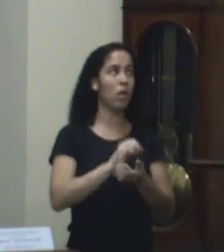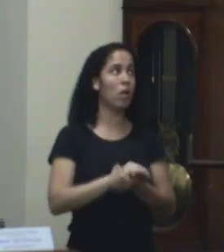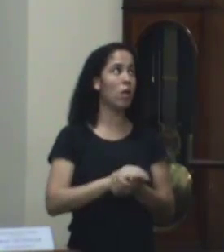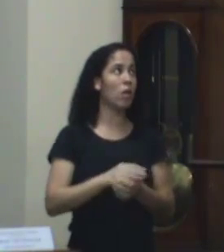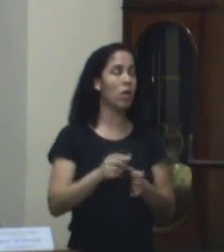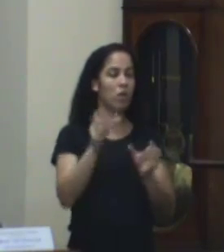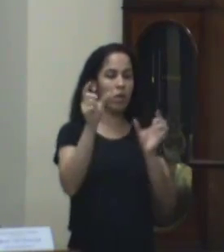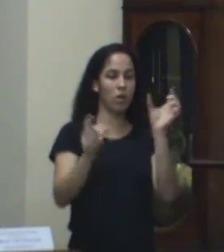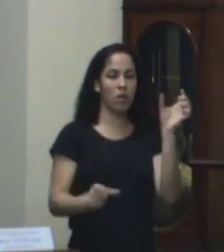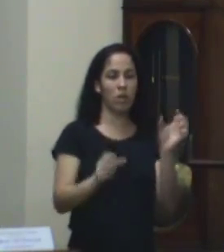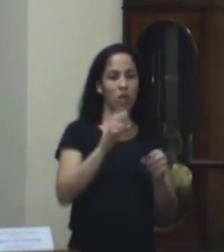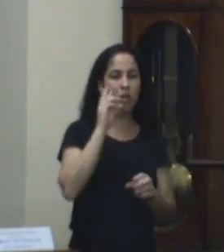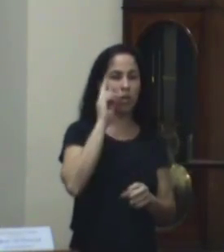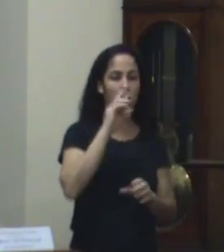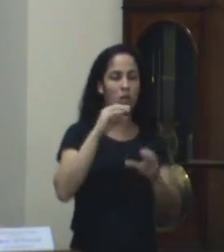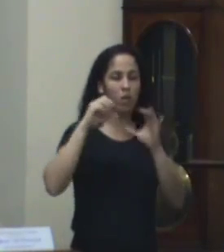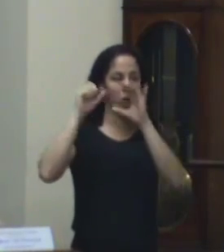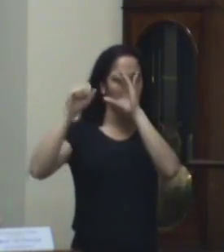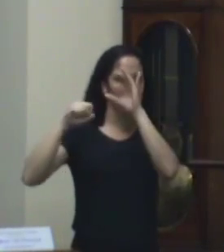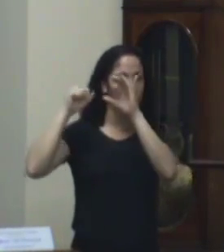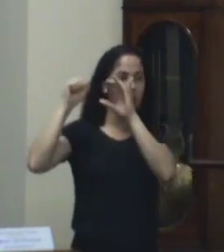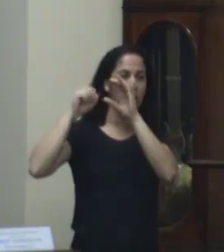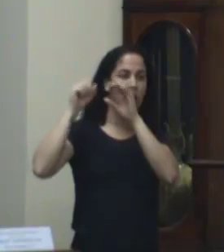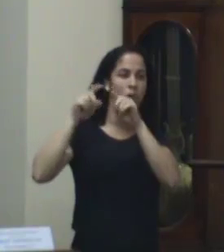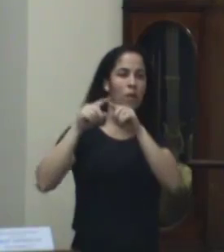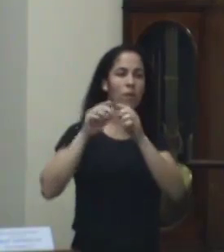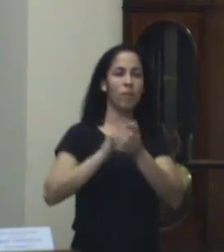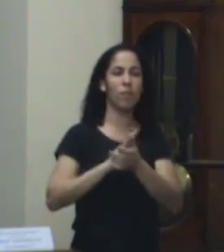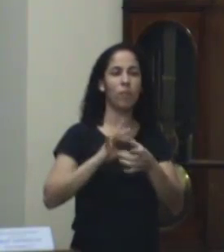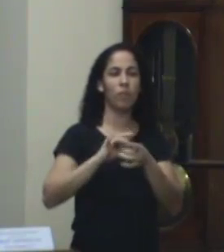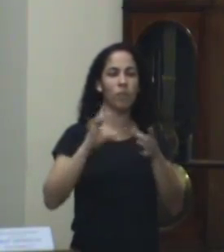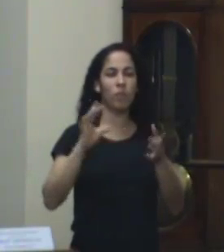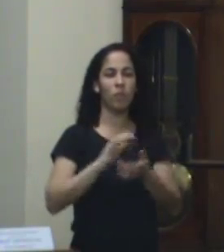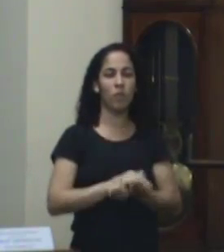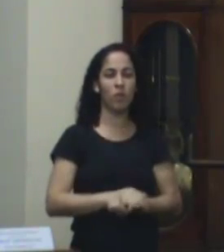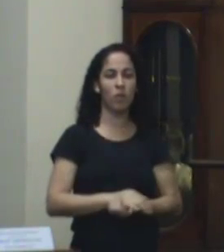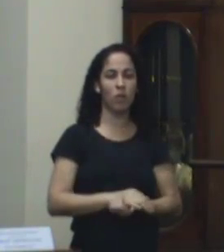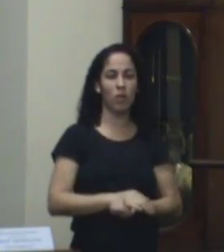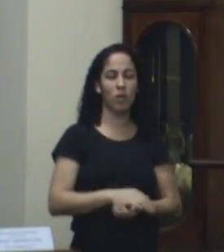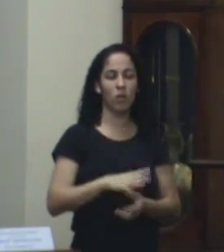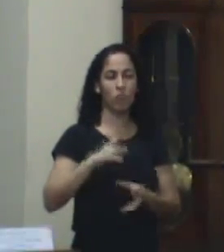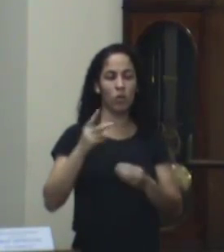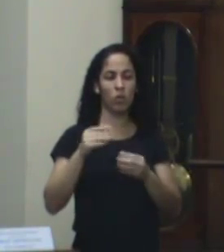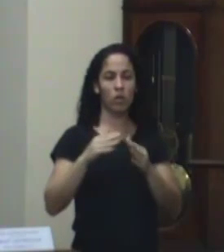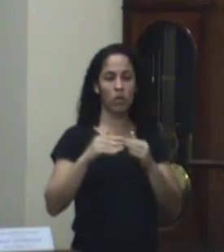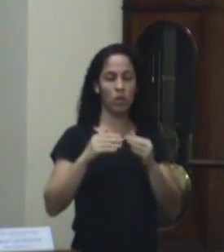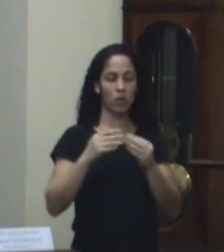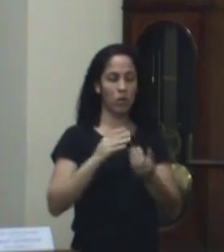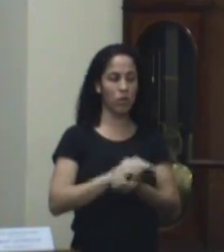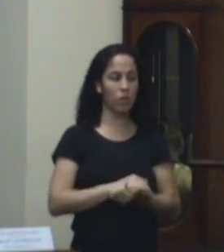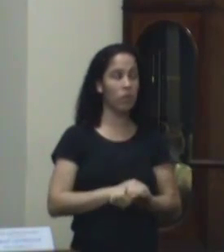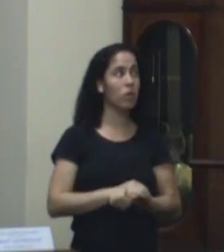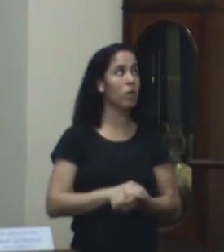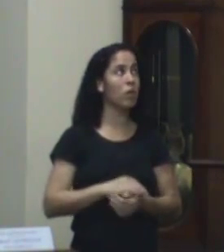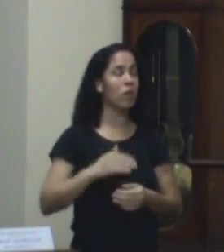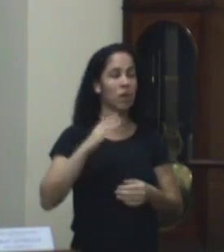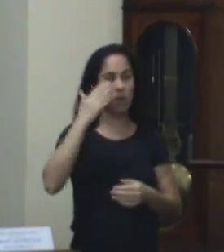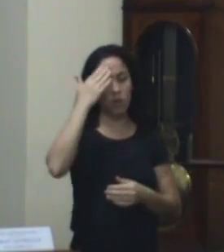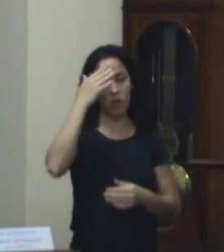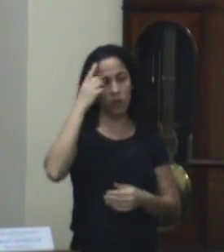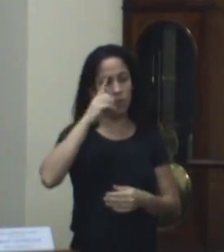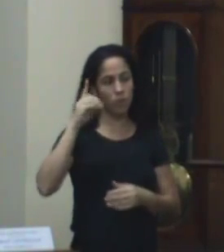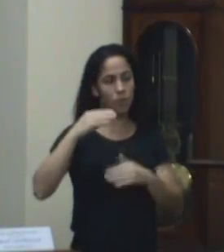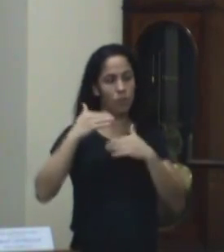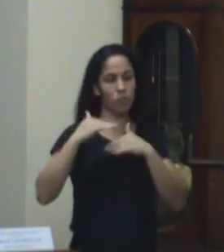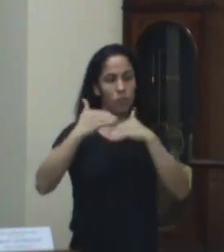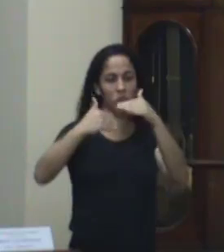os arquivos de mídia, disponibilizou todo o material exigido pelos auditores do Tribunal de Contas. Correu tudo muito bem,